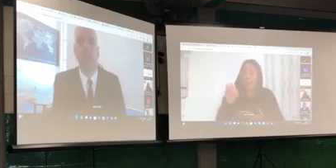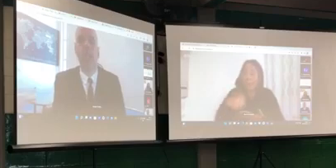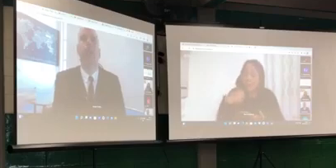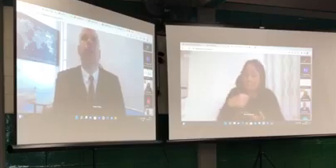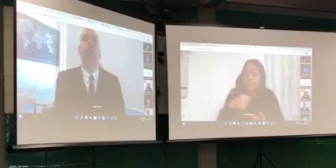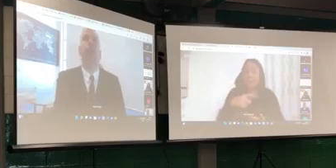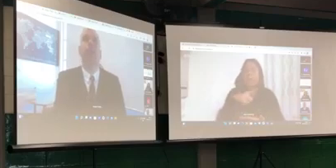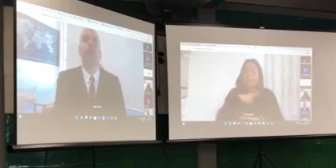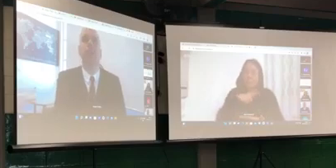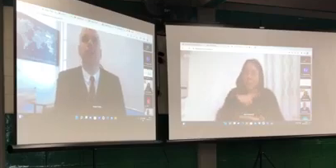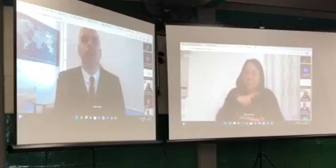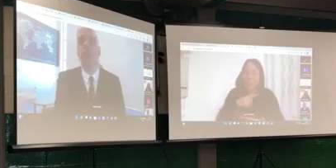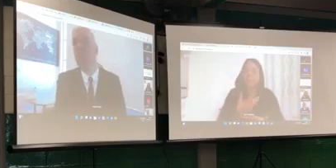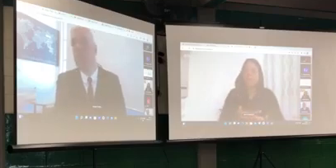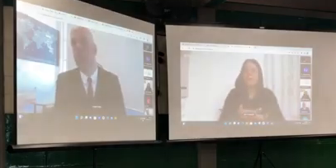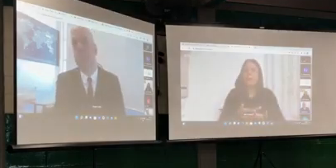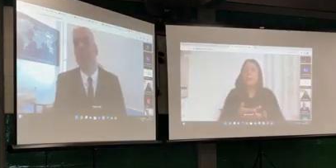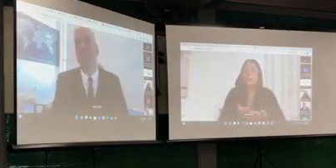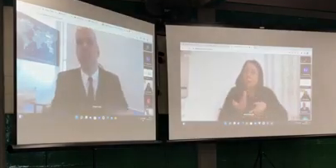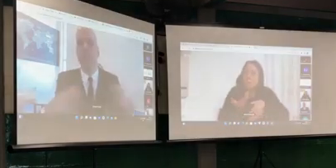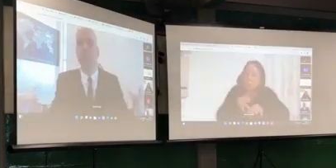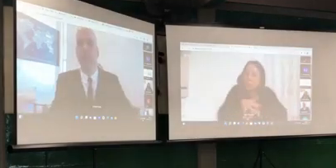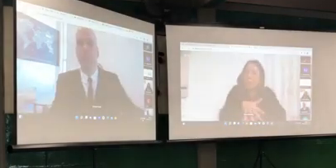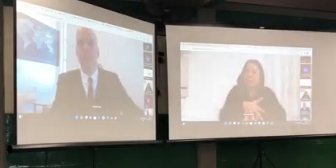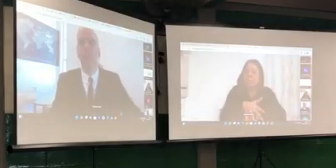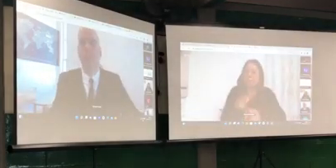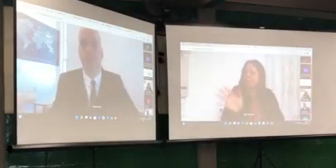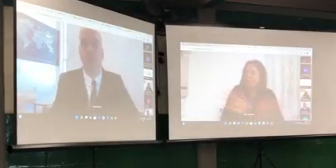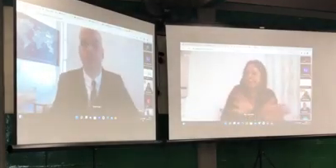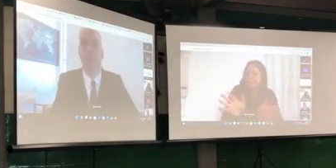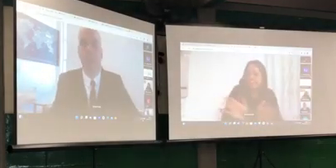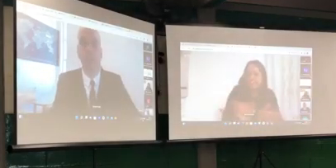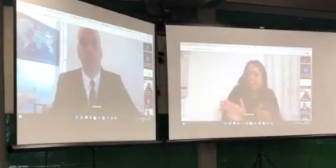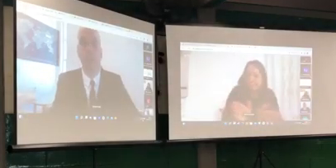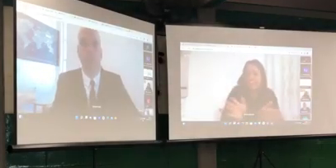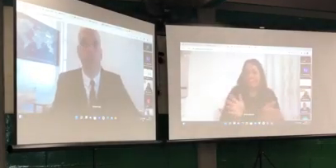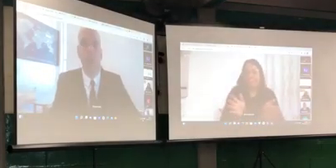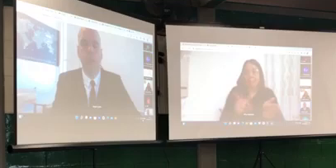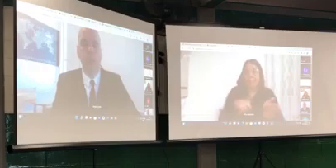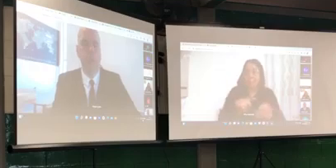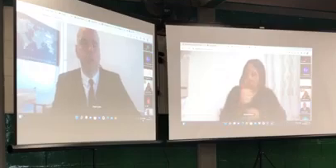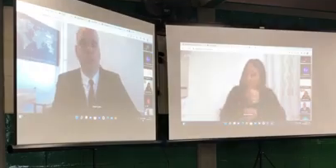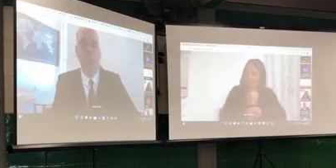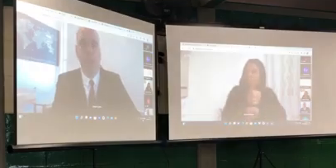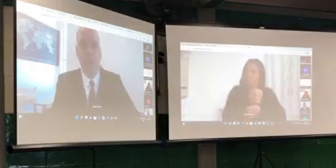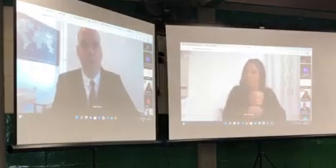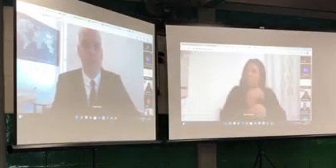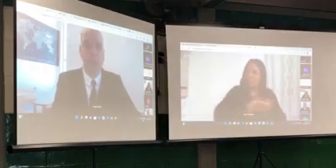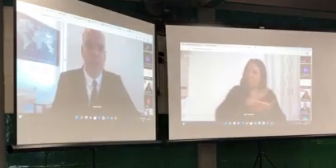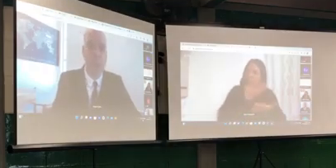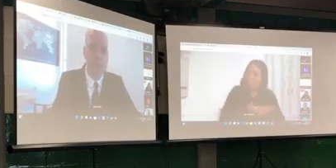ter, né, essa inclusão, essa acessibilidade, né, ter um profissional, tradutor, intérprete junto